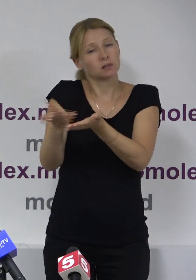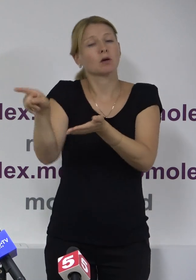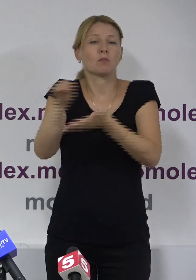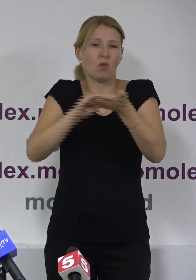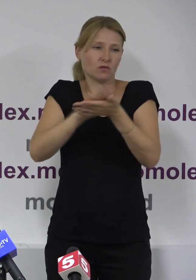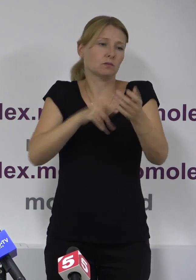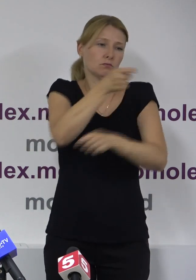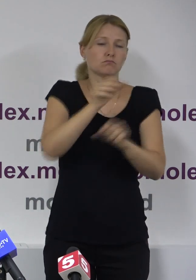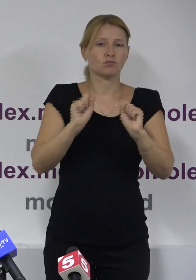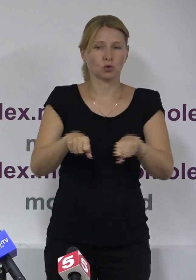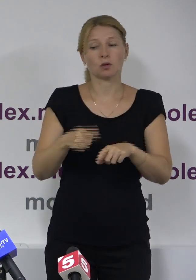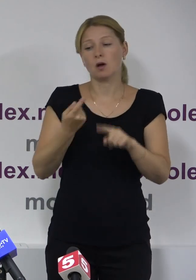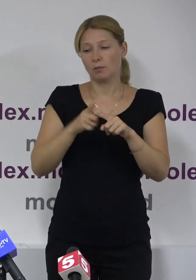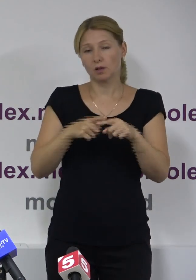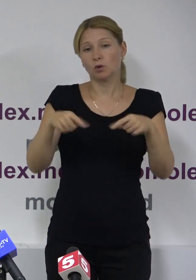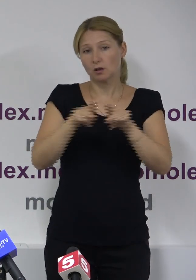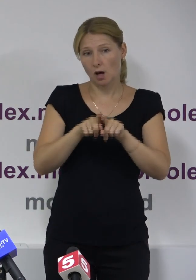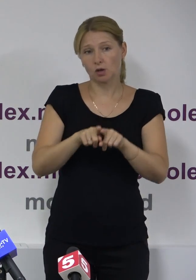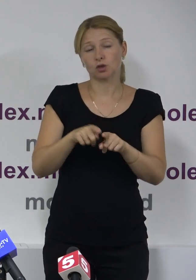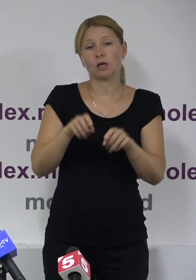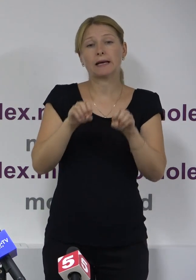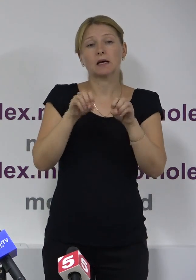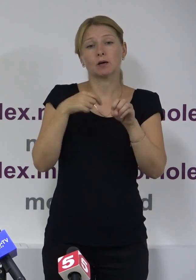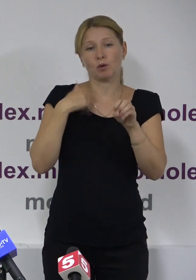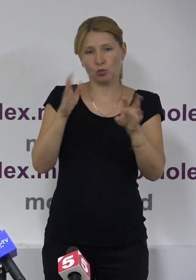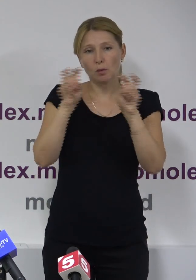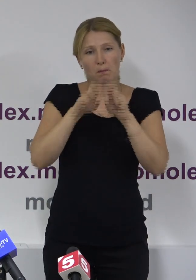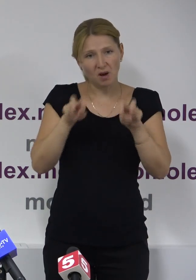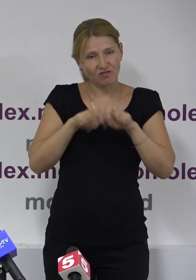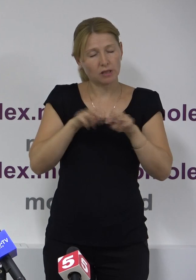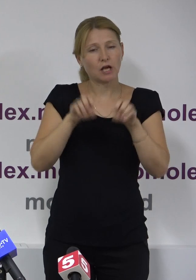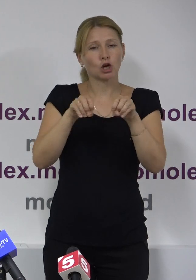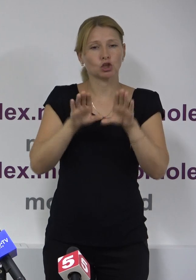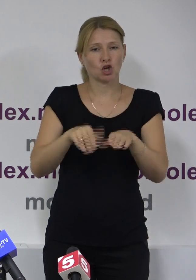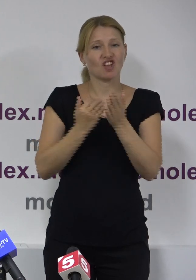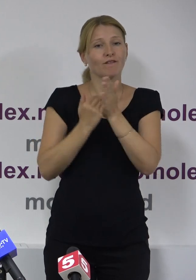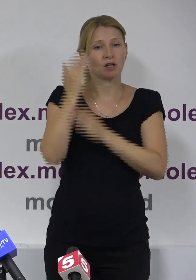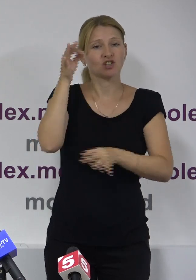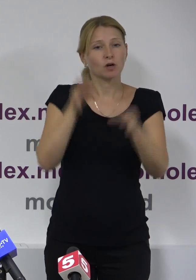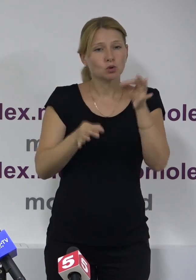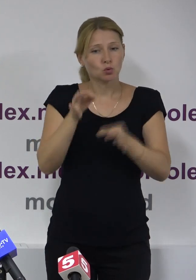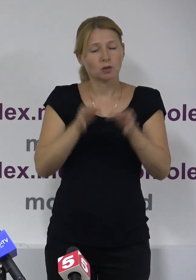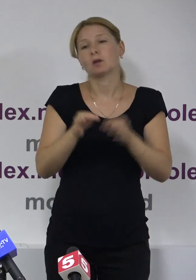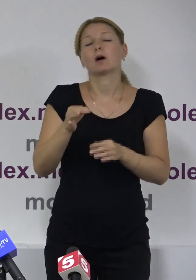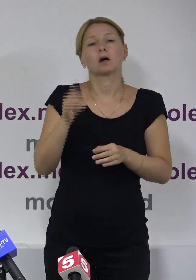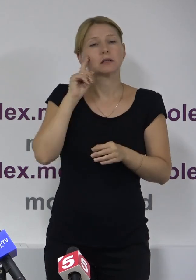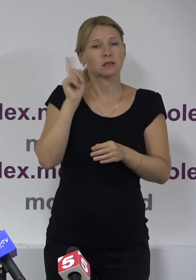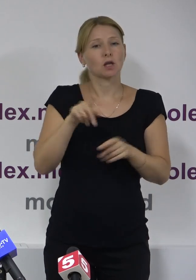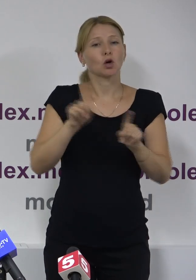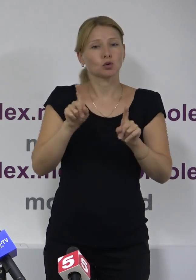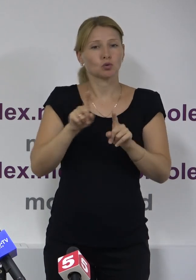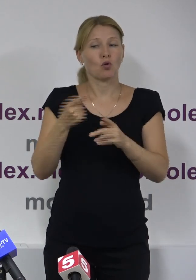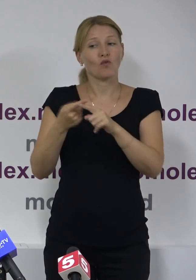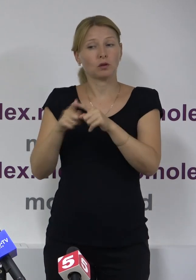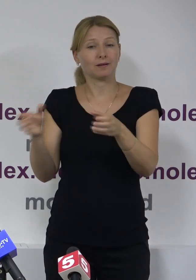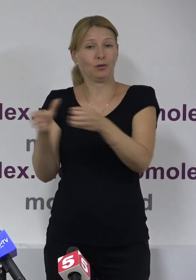urmări și vom analiza ulterior și hotărârea Curții de Apel, pentru că știm că blocul s-a adresat,